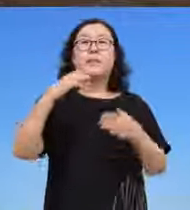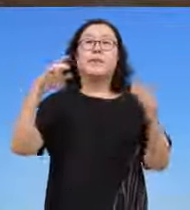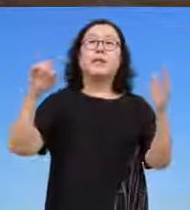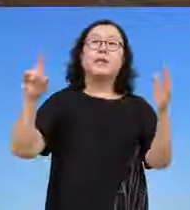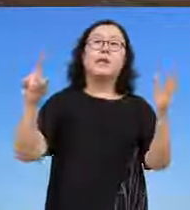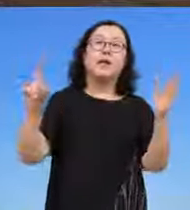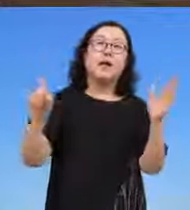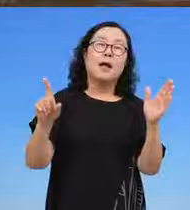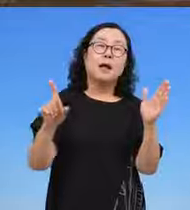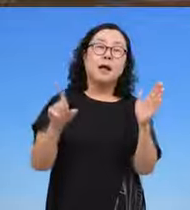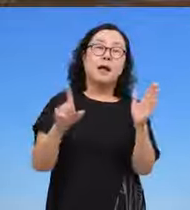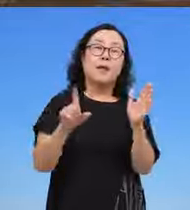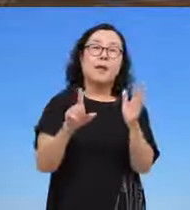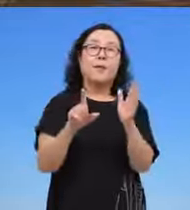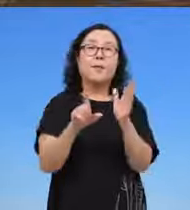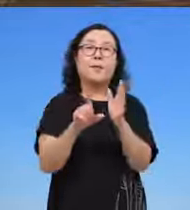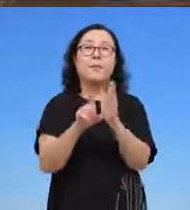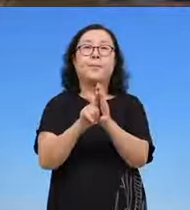나는 믿네.